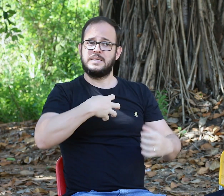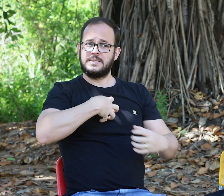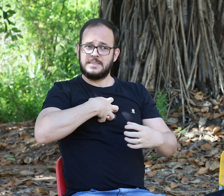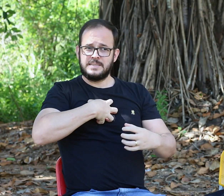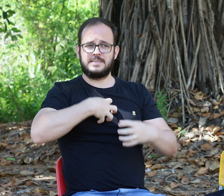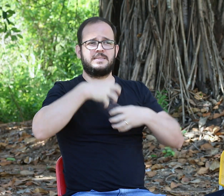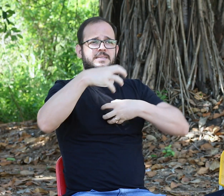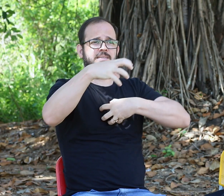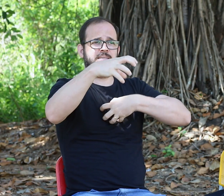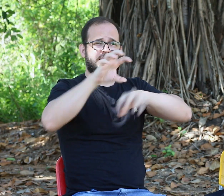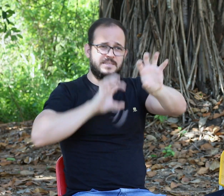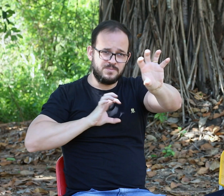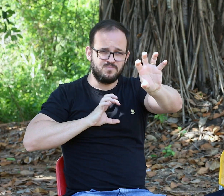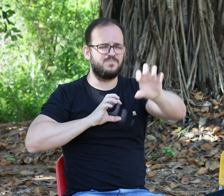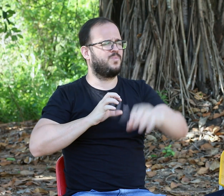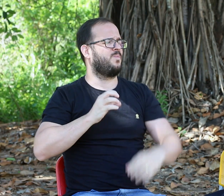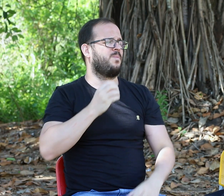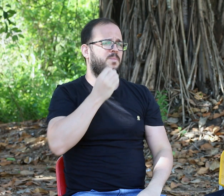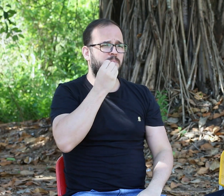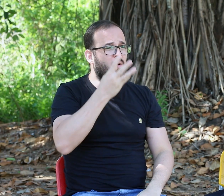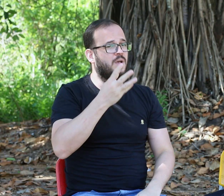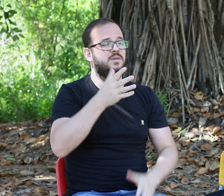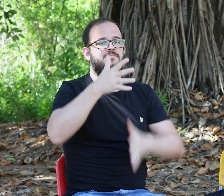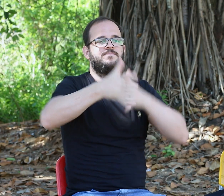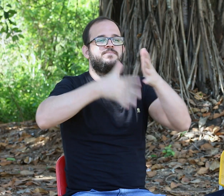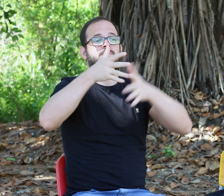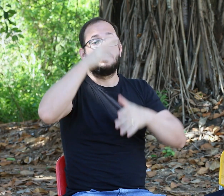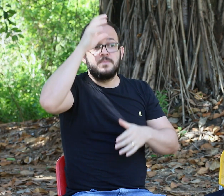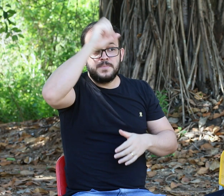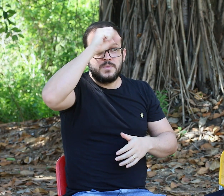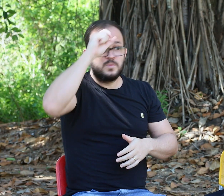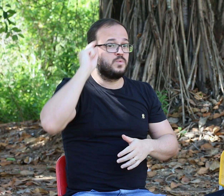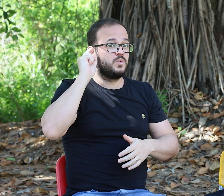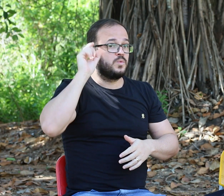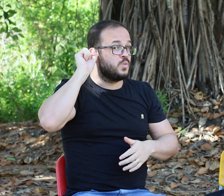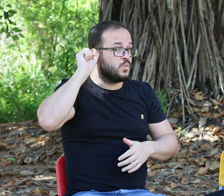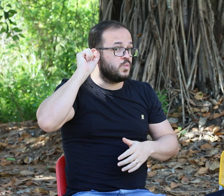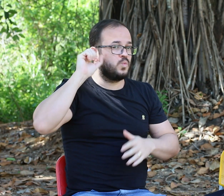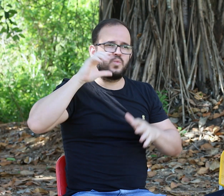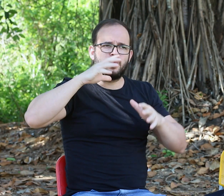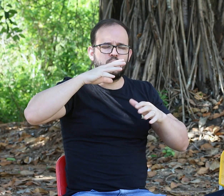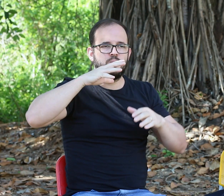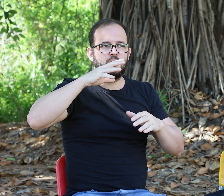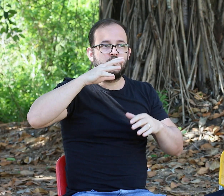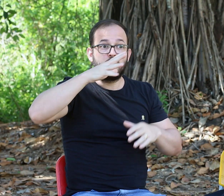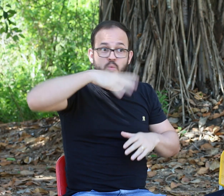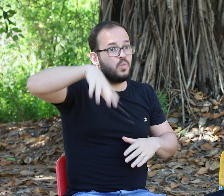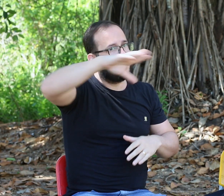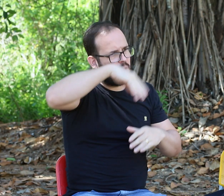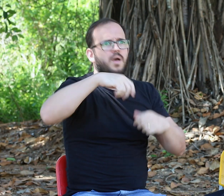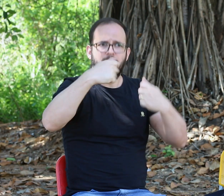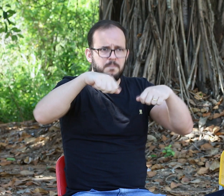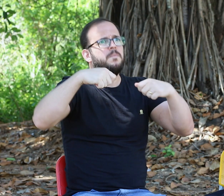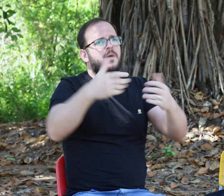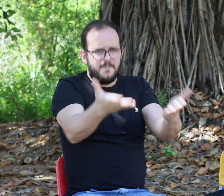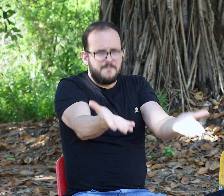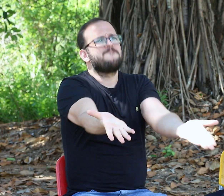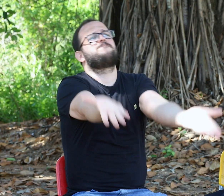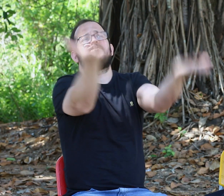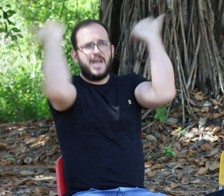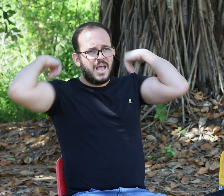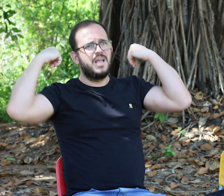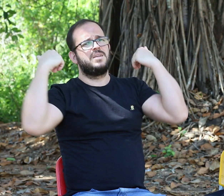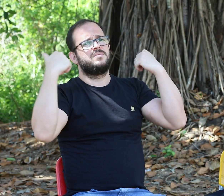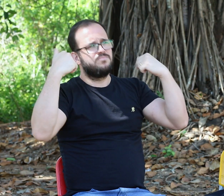muito importante esse marco para nós, ter essa empatia, esse aprendizado dos ouvintes,